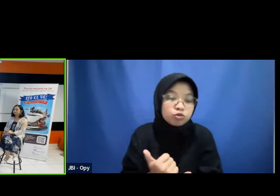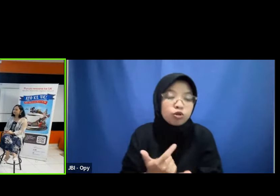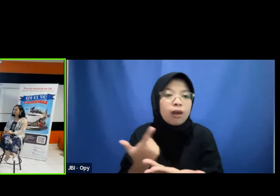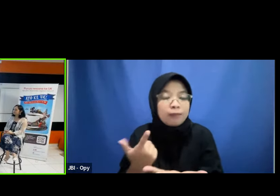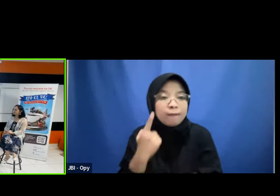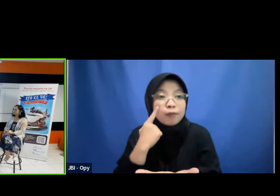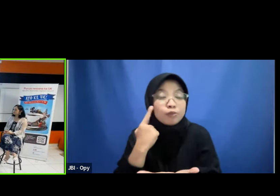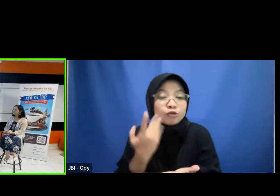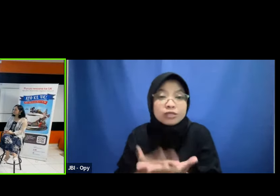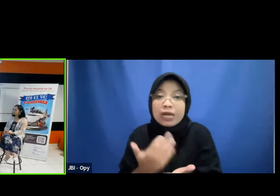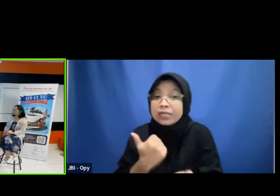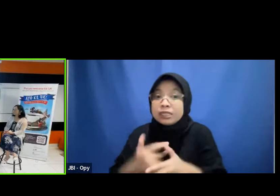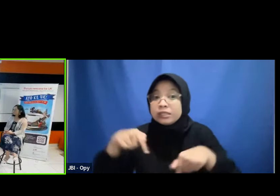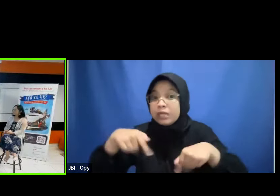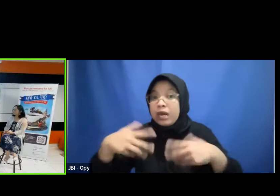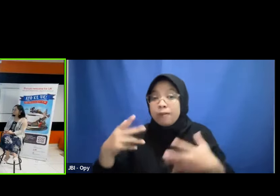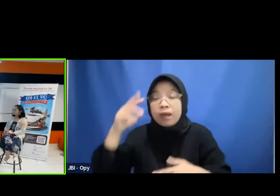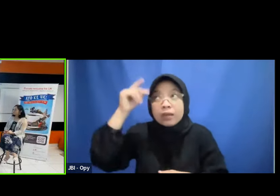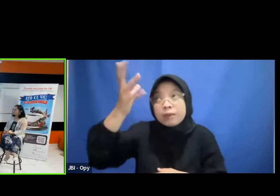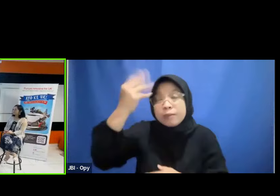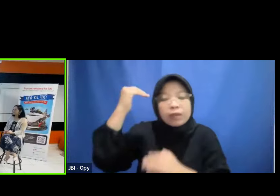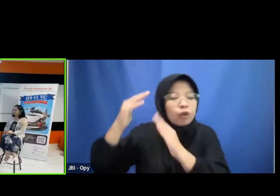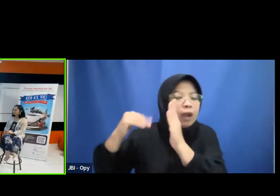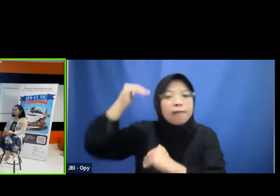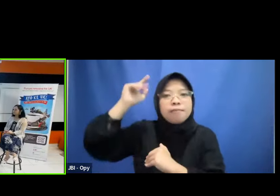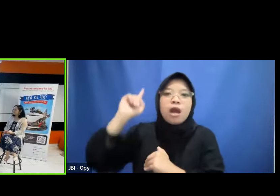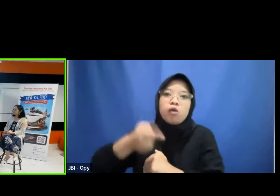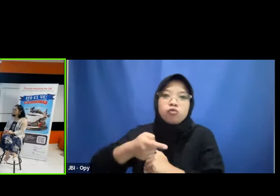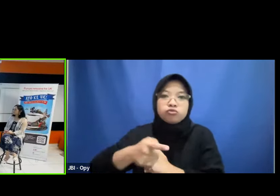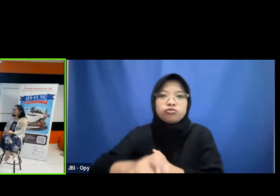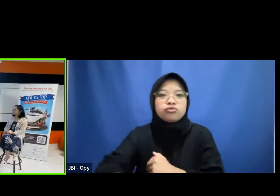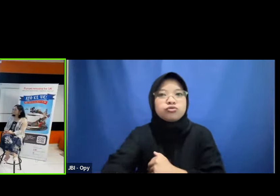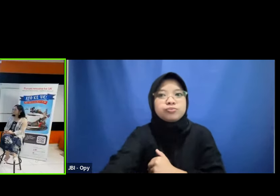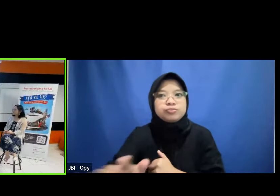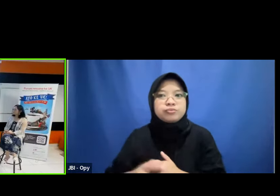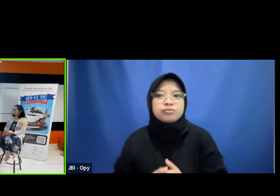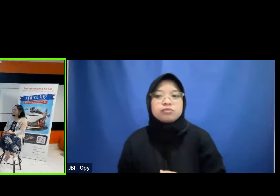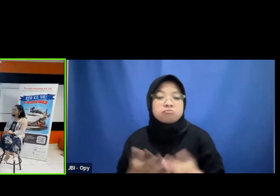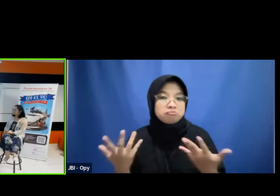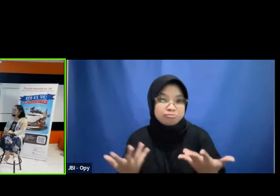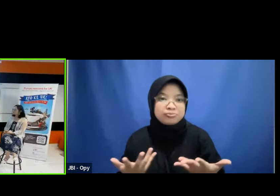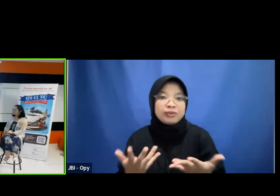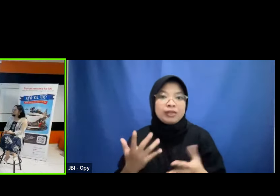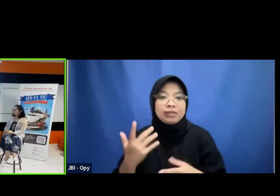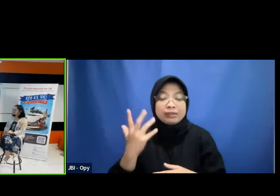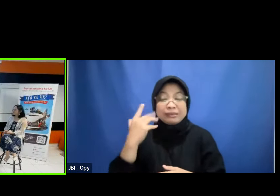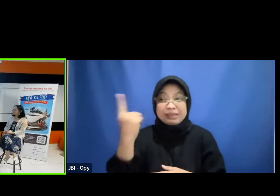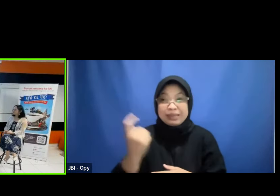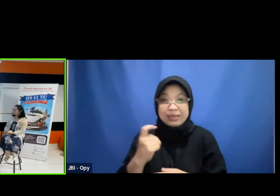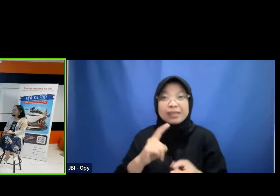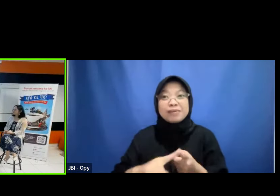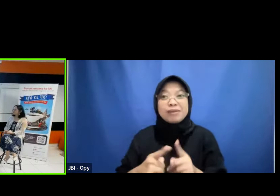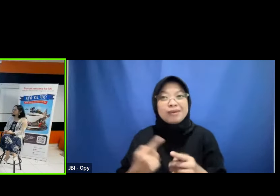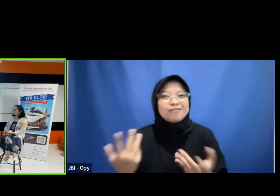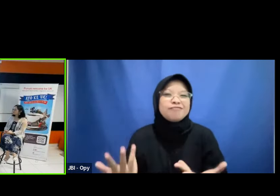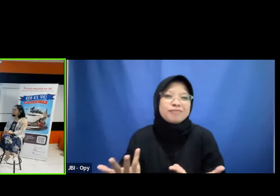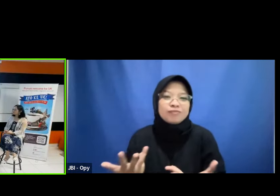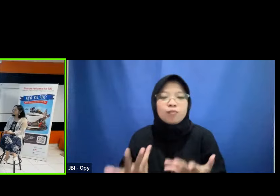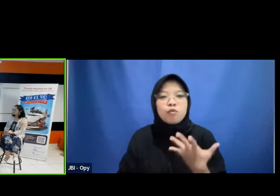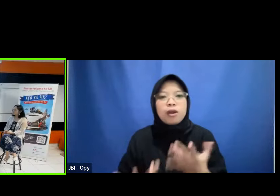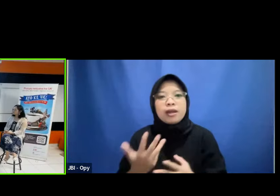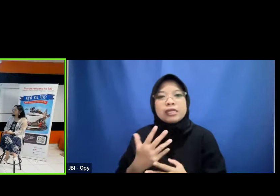kenyataan ya yang kita lihat sekarang impian harus lebih dari itu jadi menurut saya sih kalau Pertanyaan kayak gitu teman-teman boleh agak